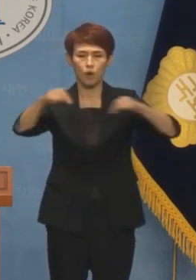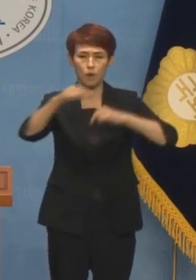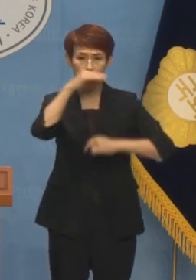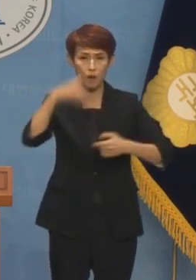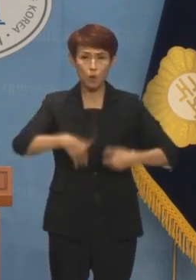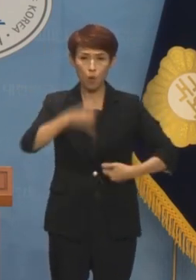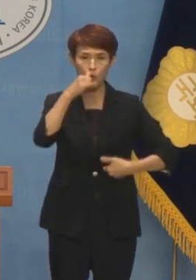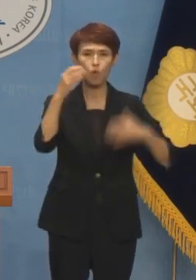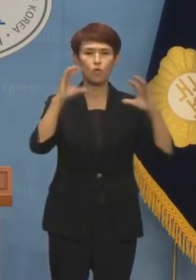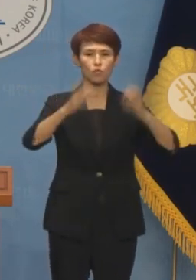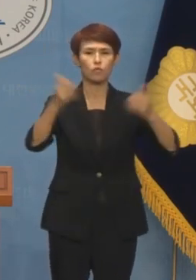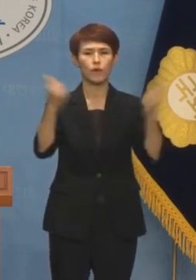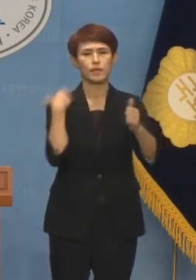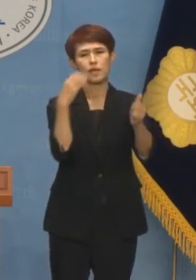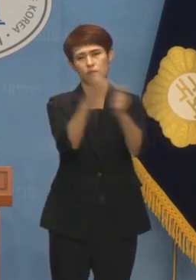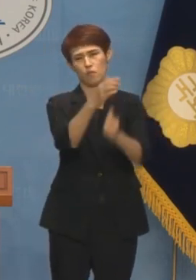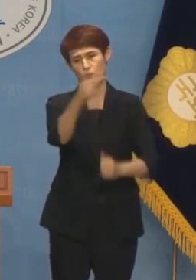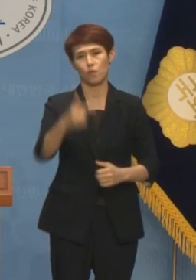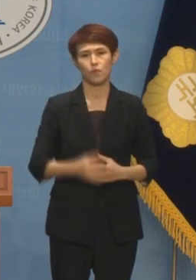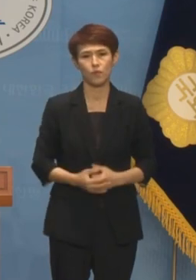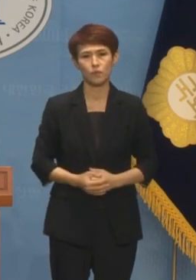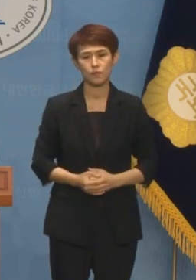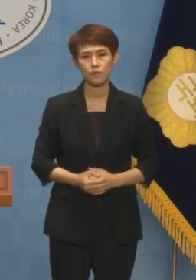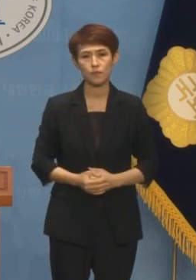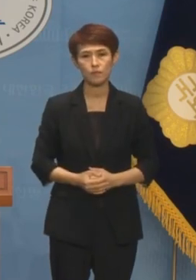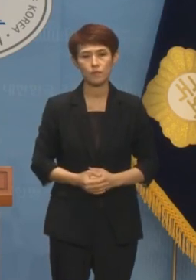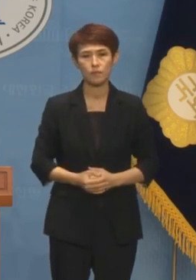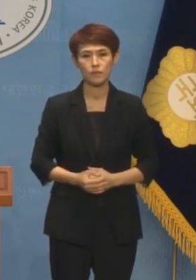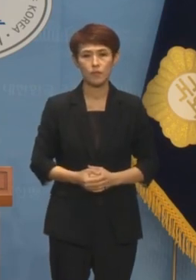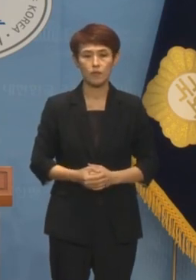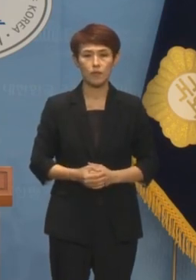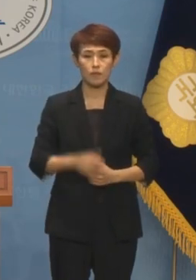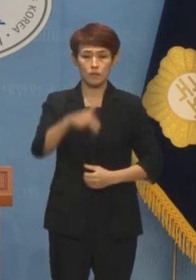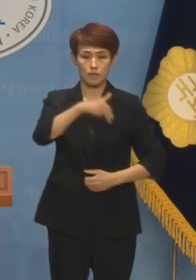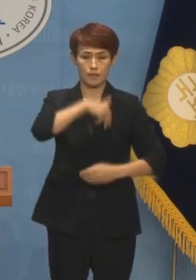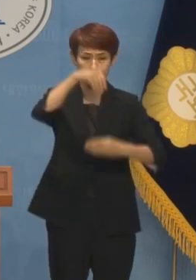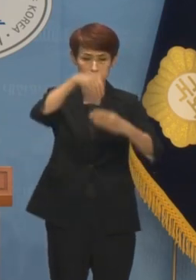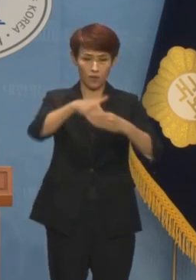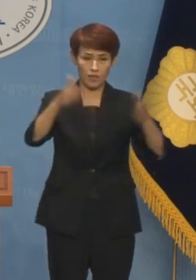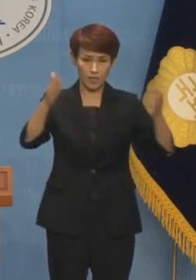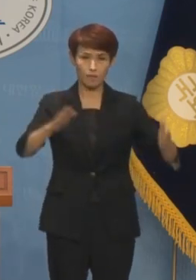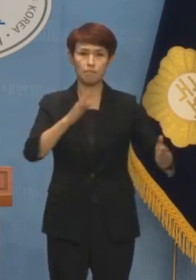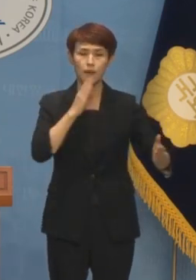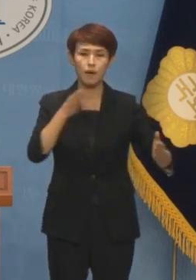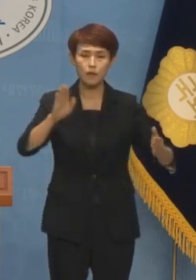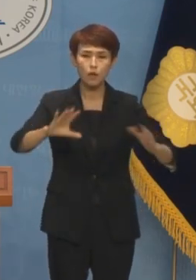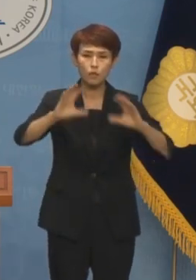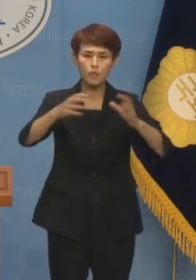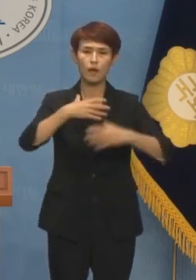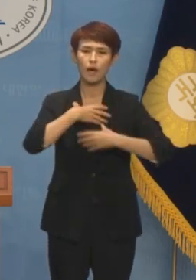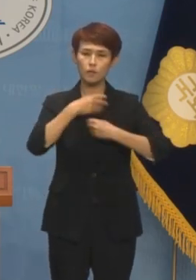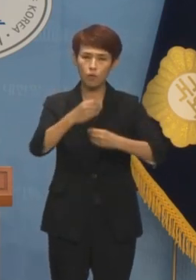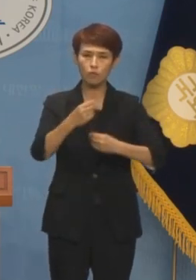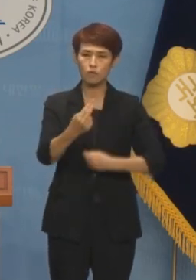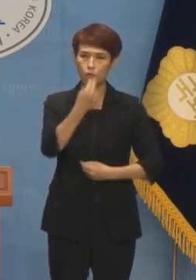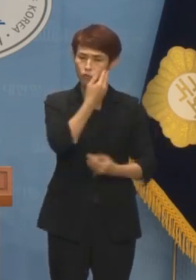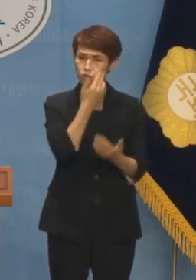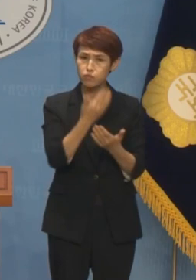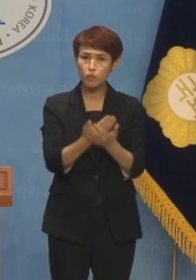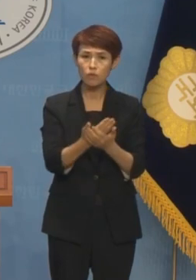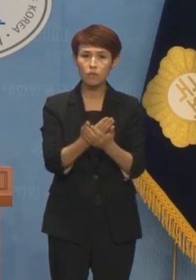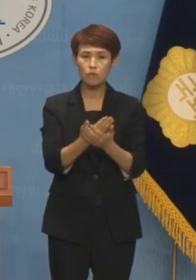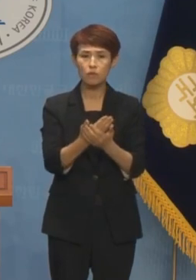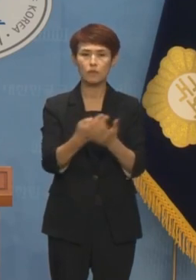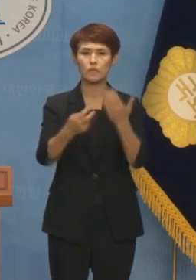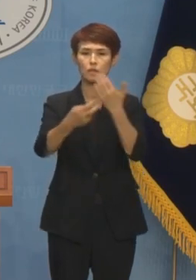국회의 책임 또한 큽니다. 비록 총선 기간이긴 했으나 국민의 안전과 생명이 달린 의료